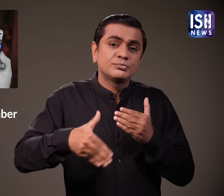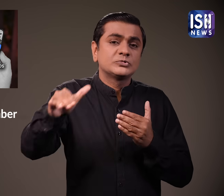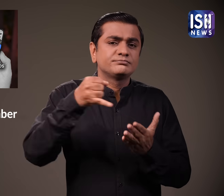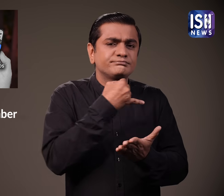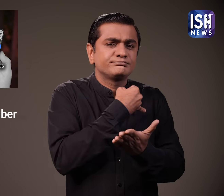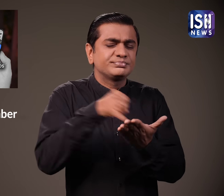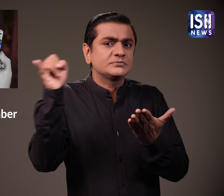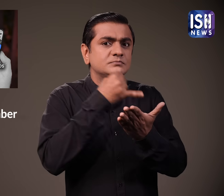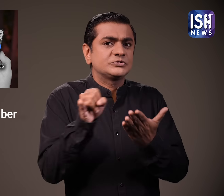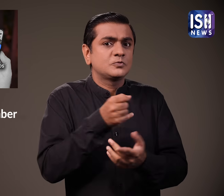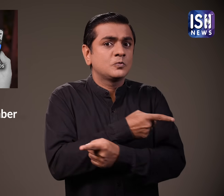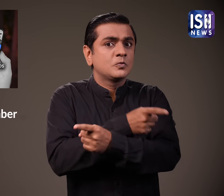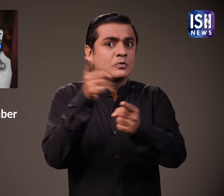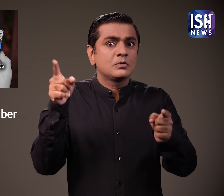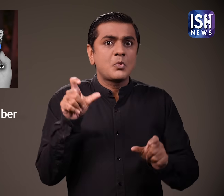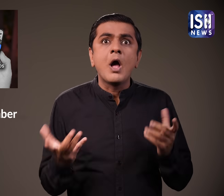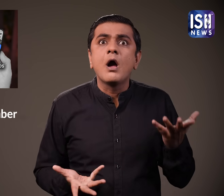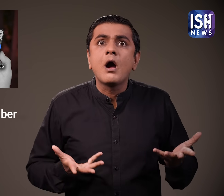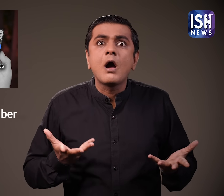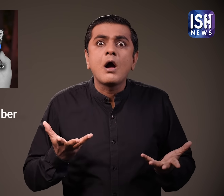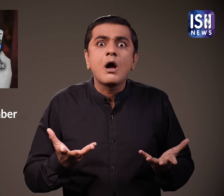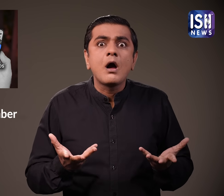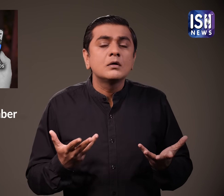डिसमबर 2023 से सभी तस्वीरे डिलीट हो सकती है